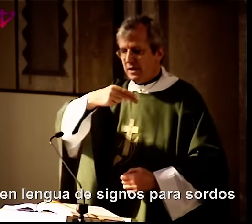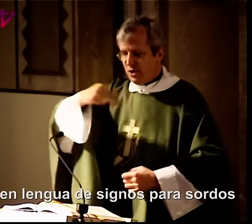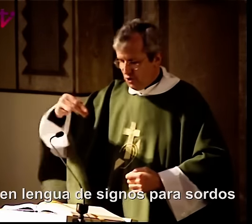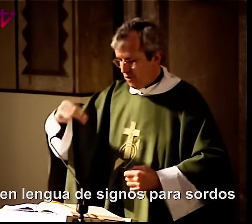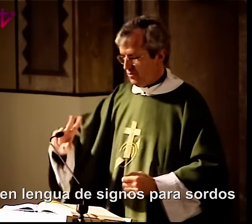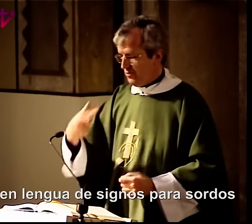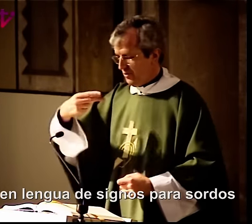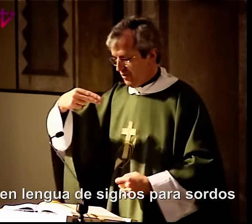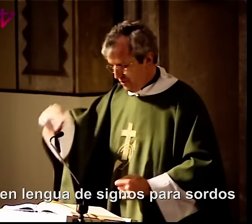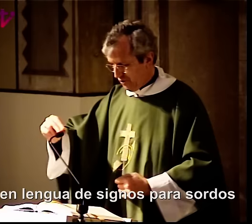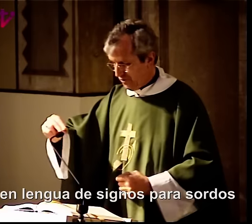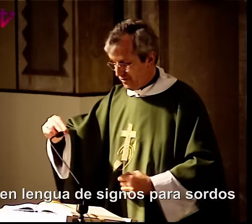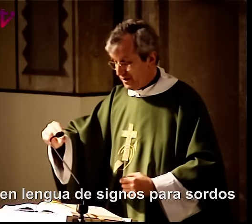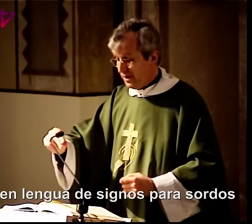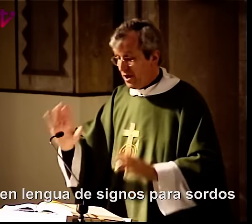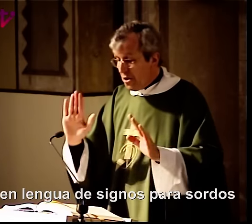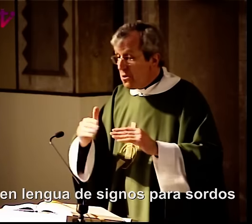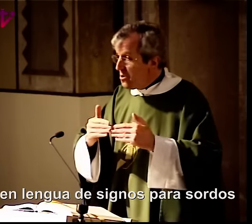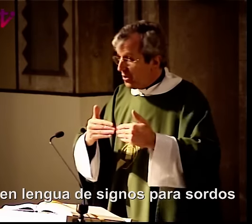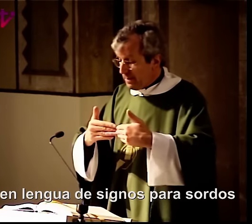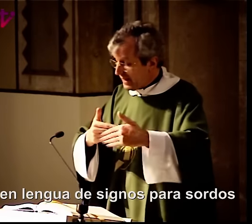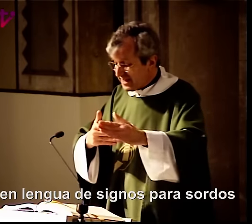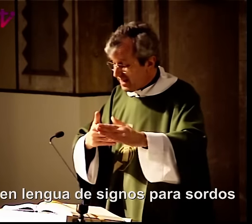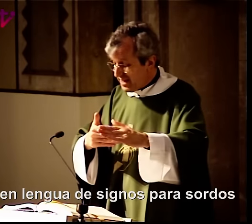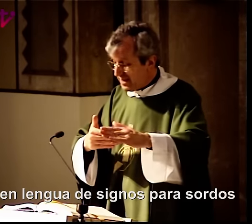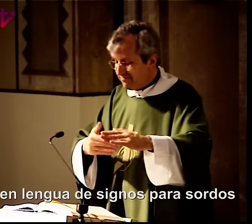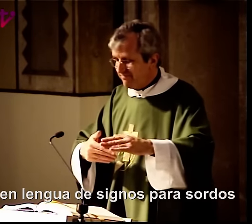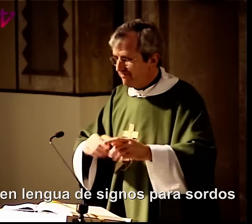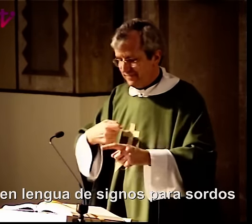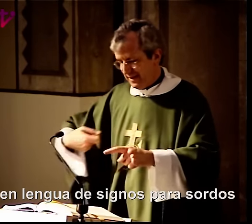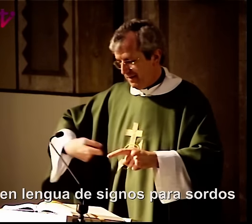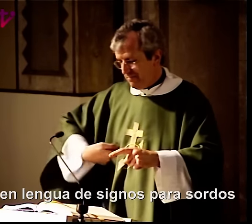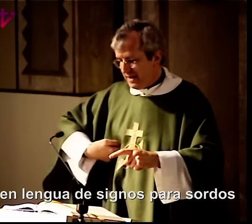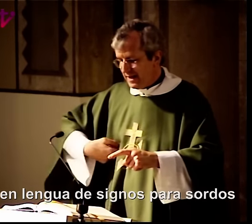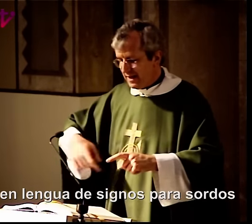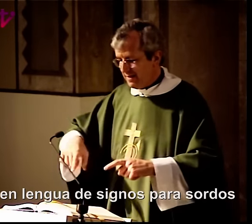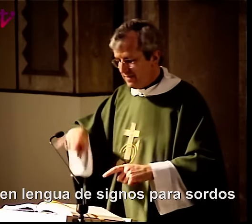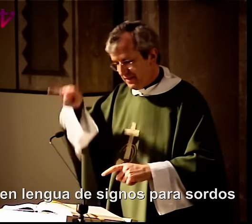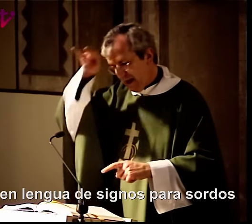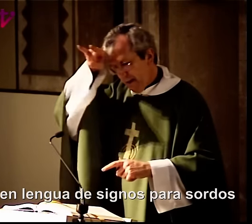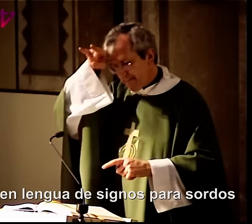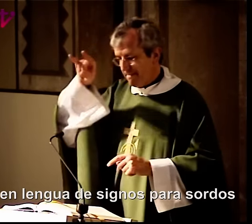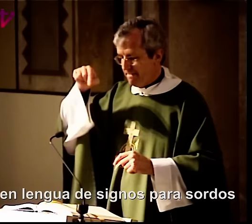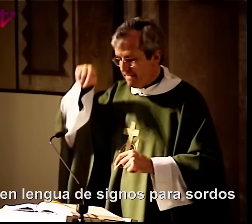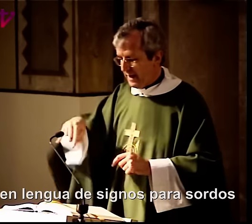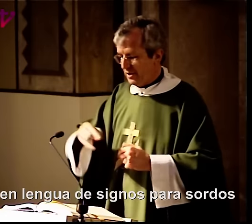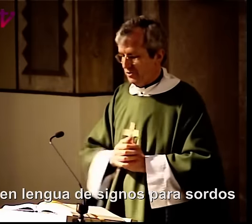no, no. Lo que pasa de ahí viene del maligno.